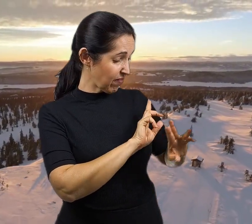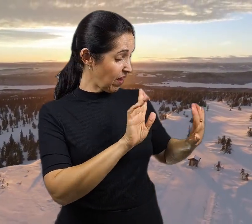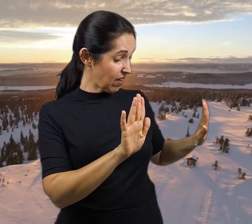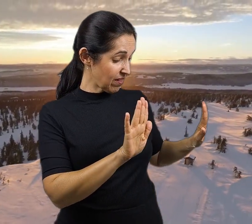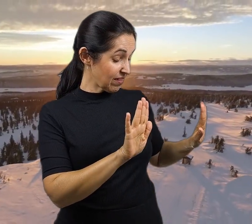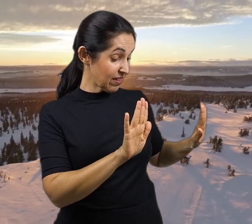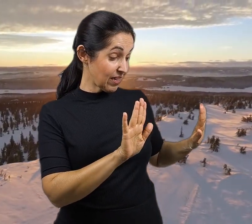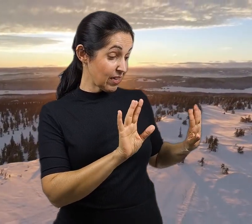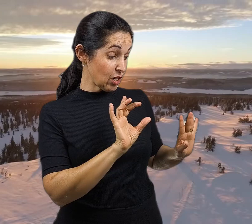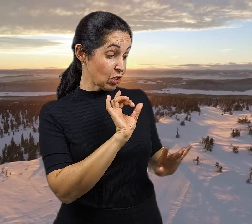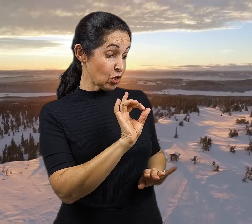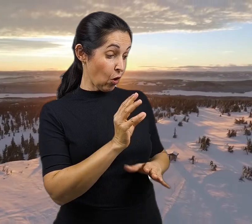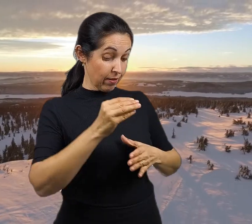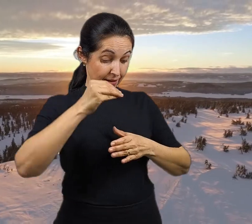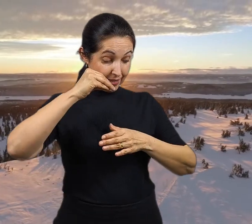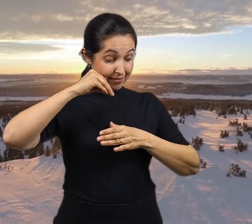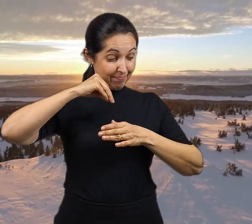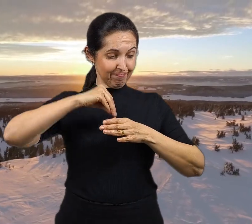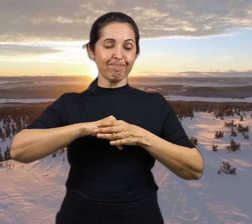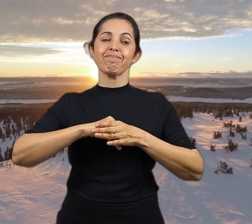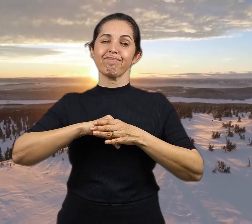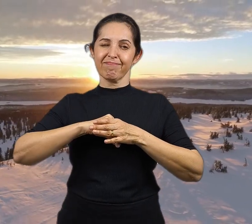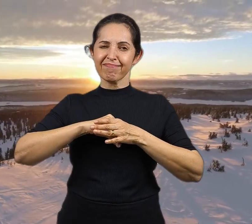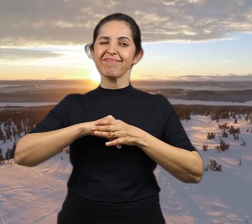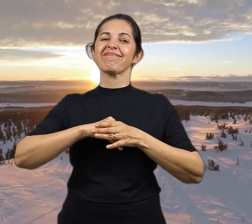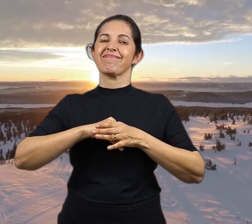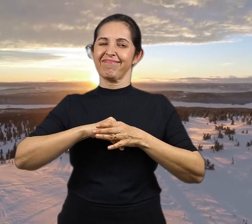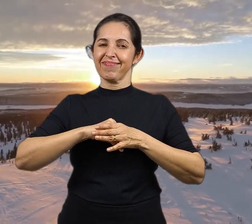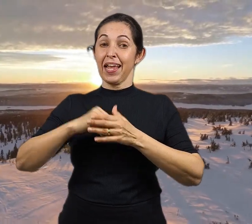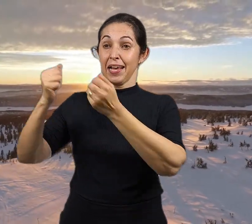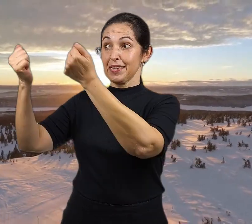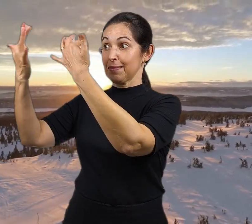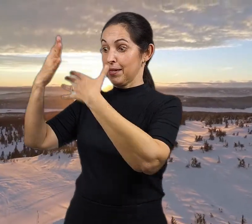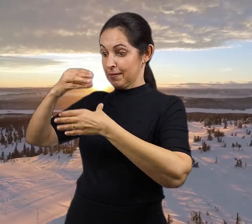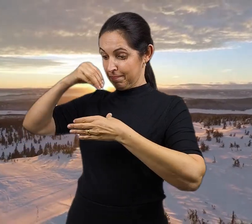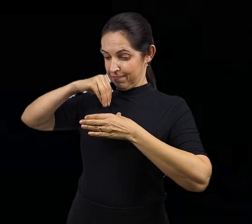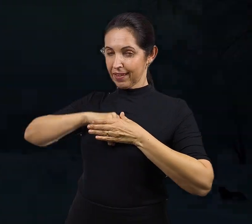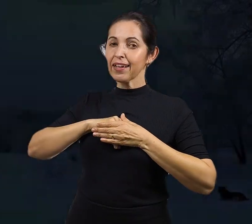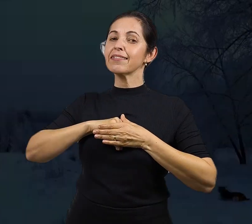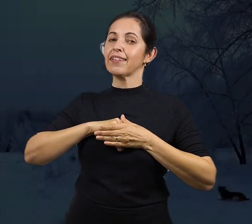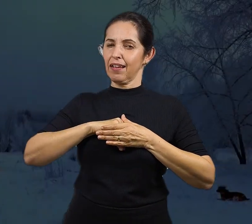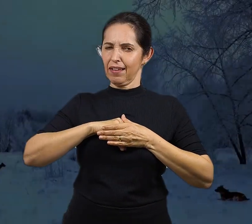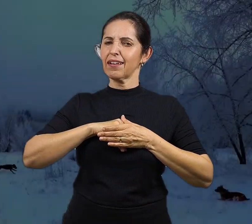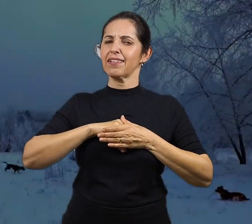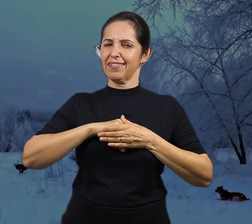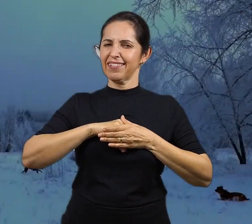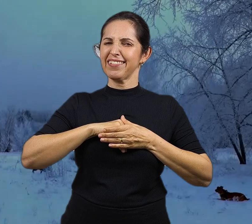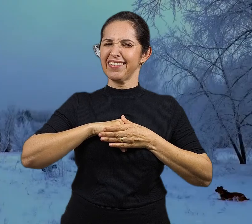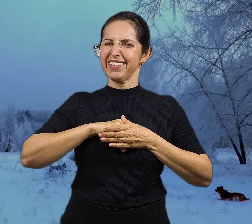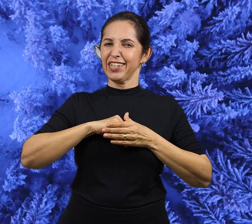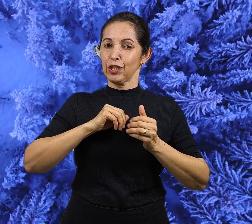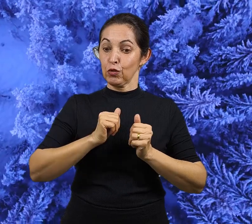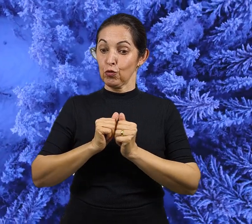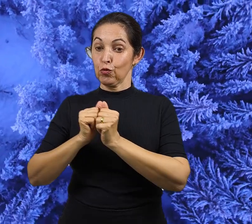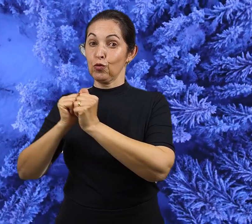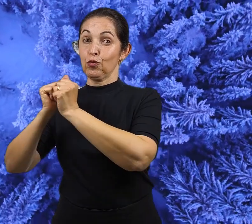outra vida eterna. Né? Porque aqui é o Egito. Aqui é o Egito. A terra